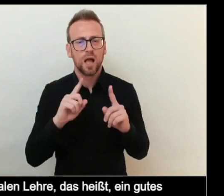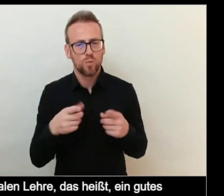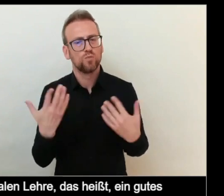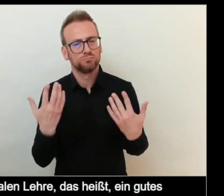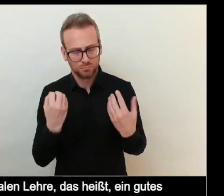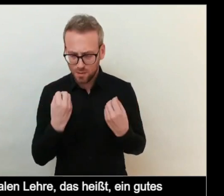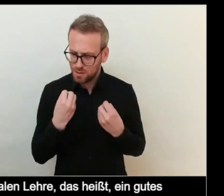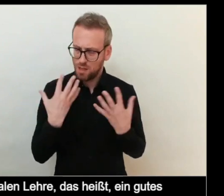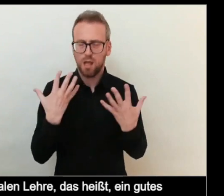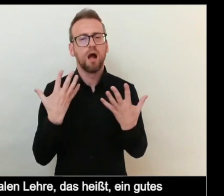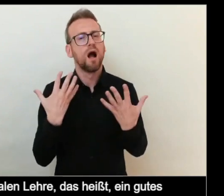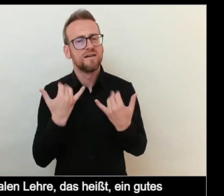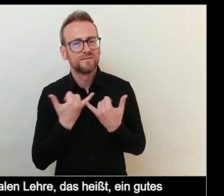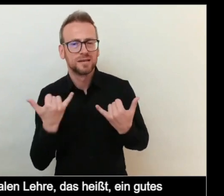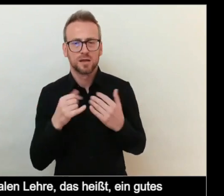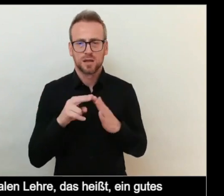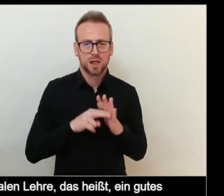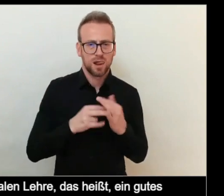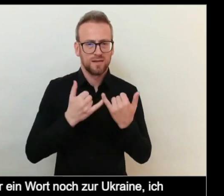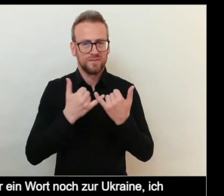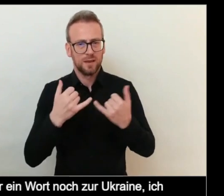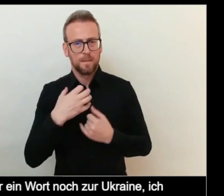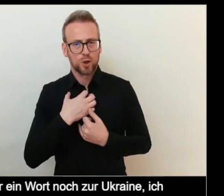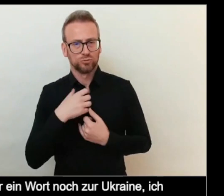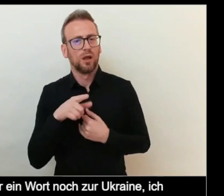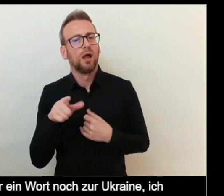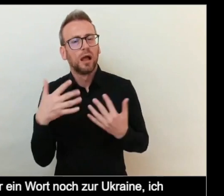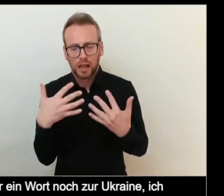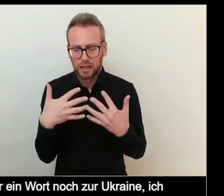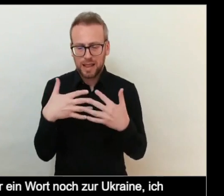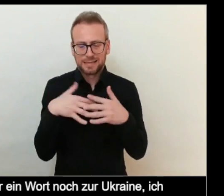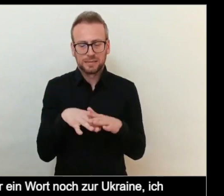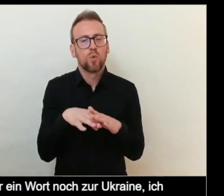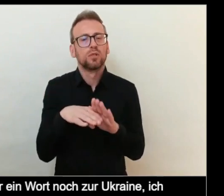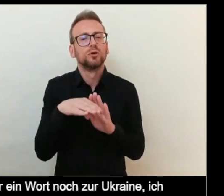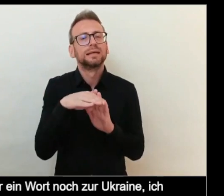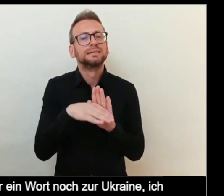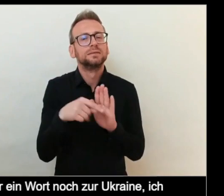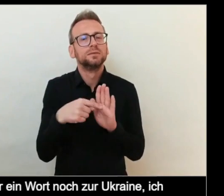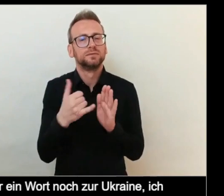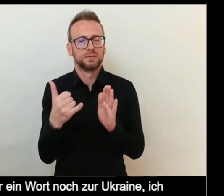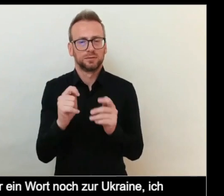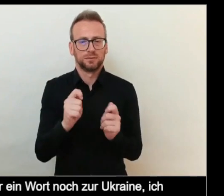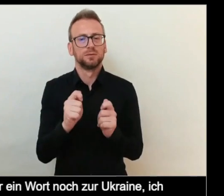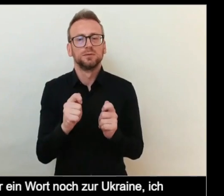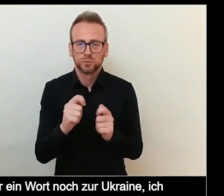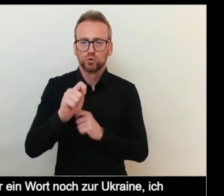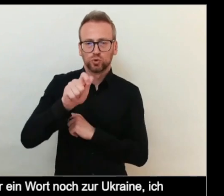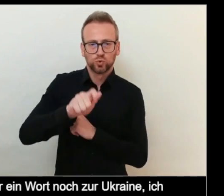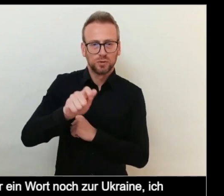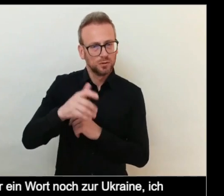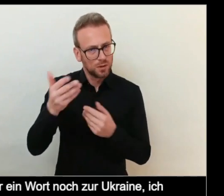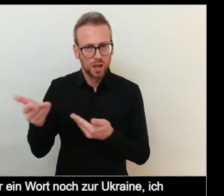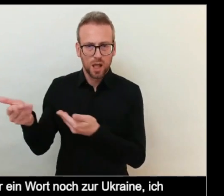man formell klassisch immatrikuliert sein muss. Soweit zum Thema Kunst und Kultur und auch zum Bereich unserer Hochschulen.